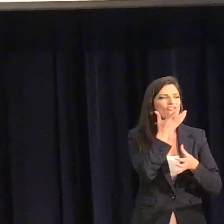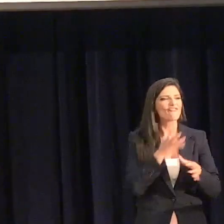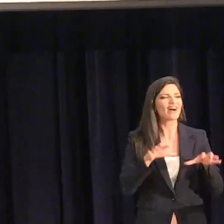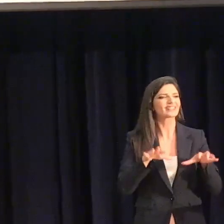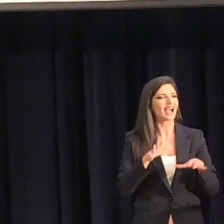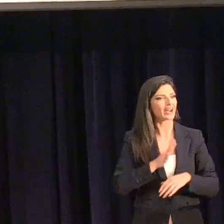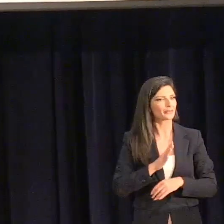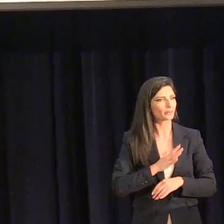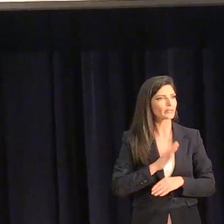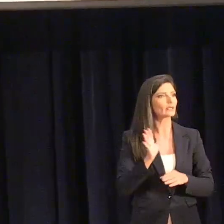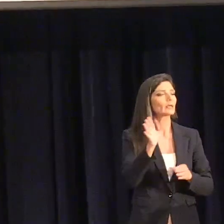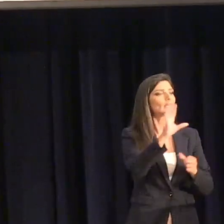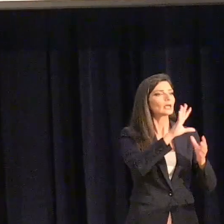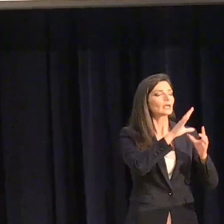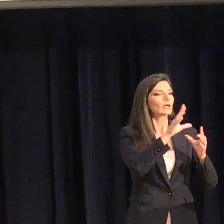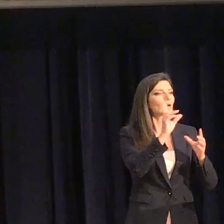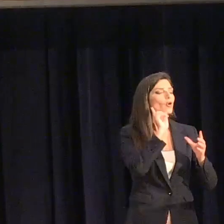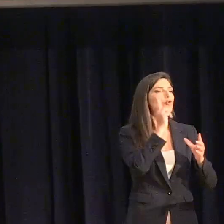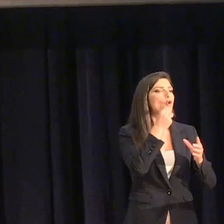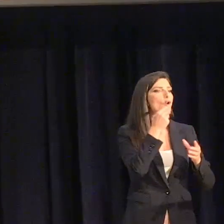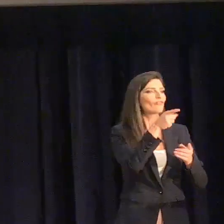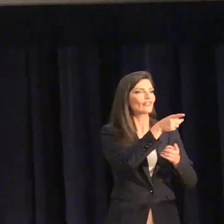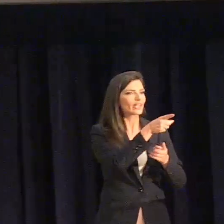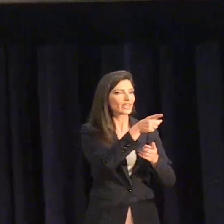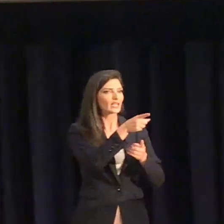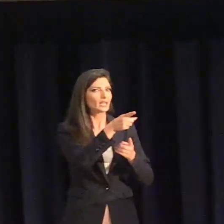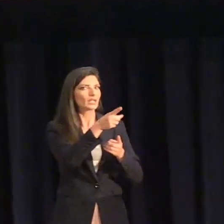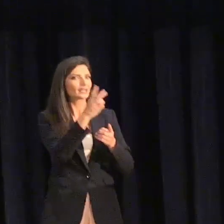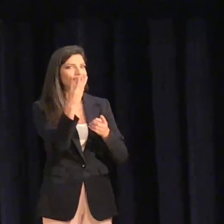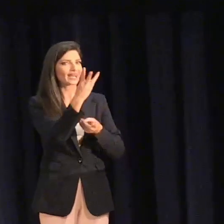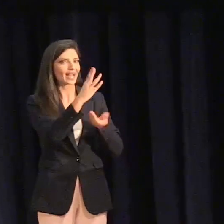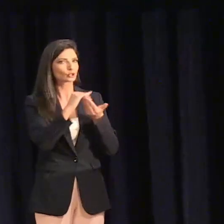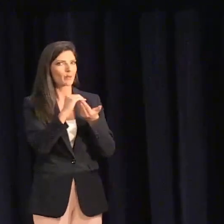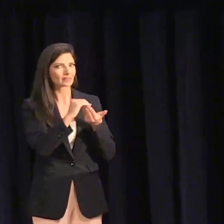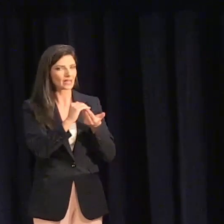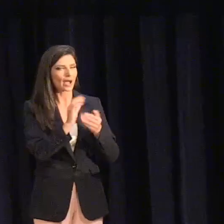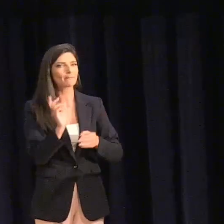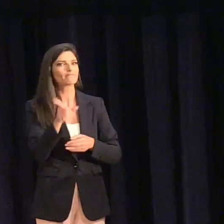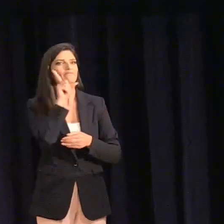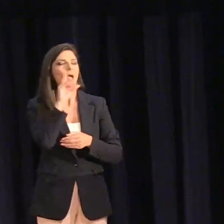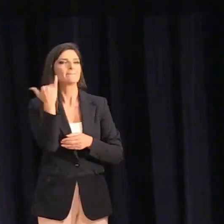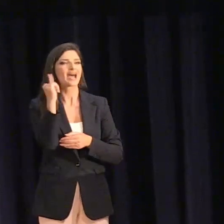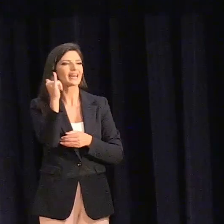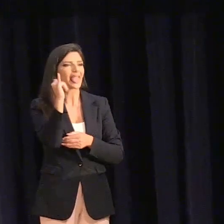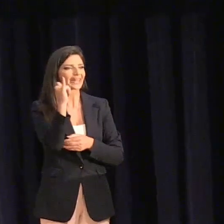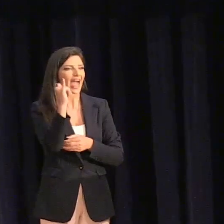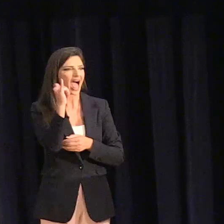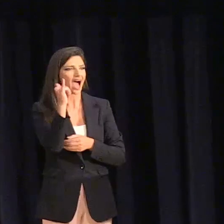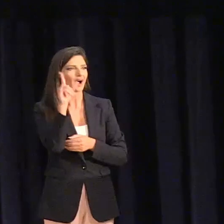Παγκύπριος Όμιλος Σκοφών Άγιος Λάζαρος, η Ιστιοπλός Μαριλένα Μακρύ,